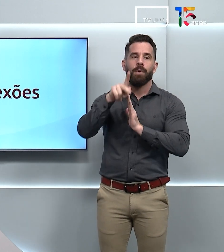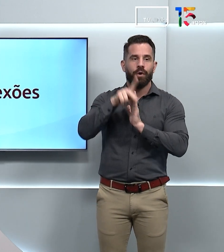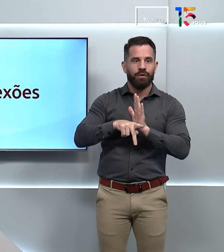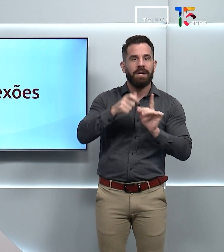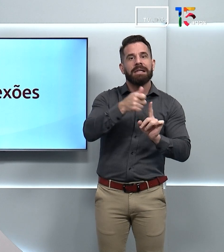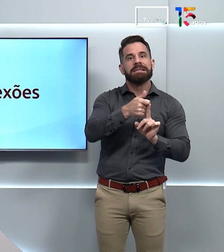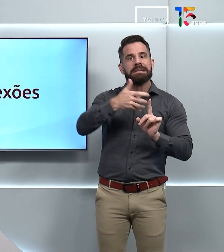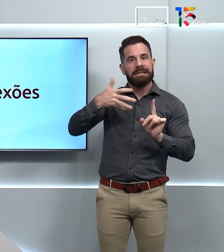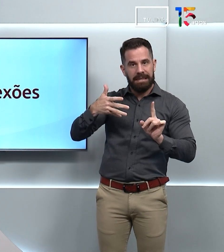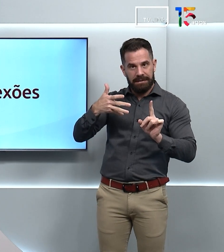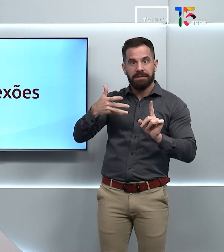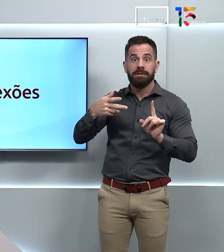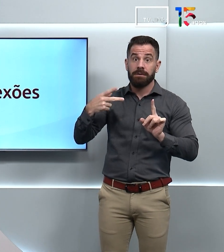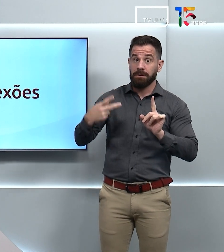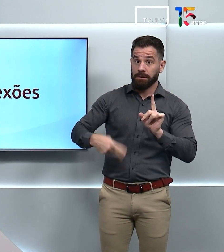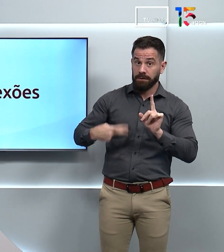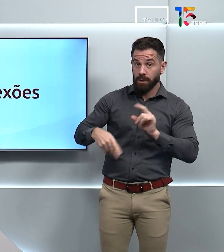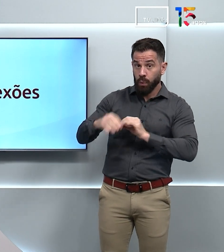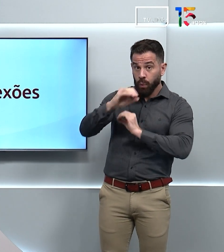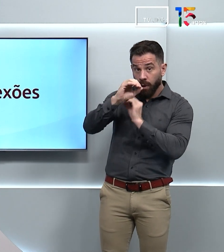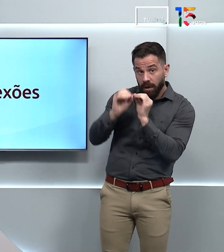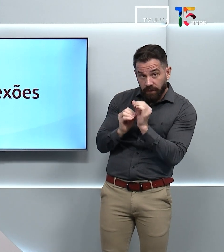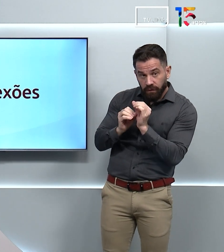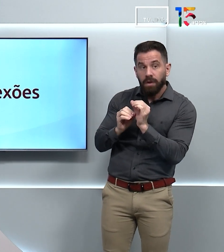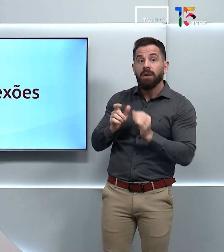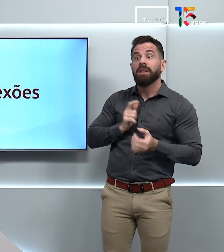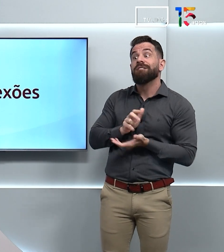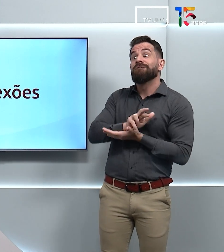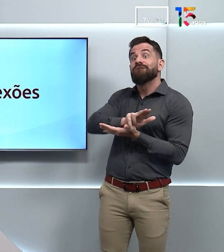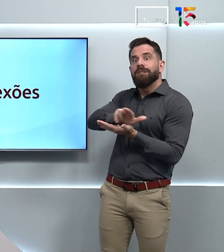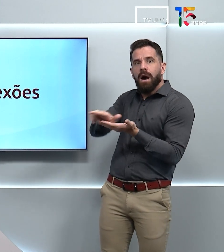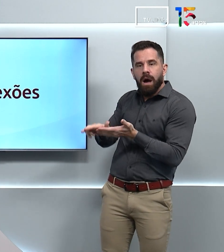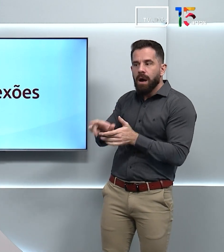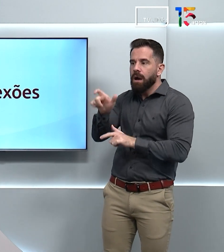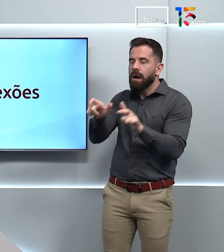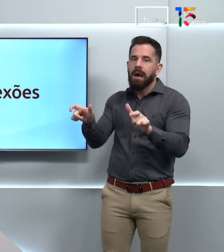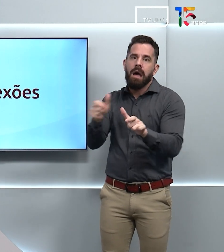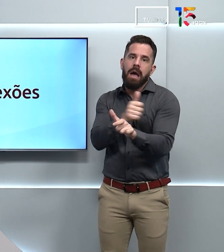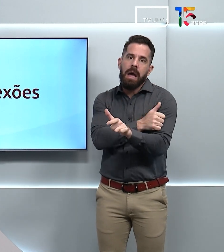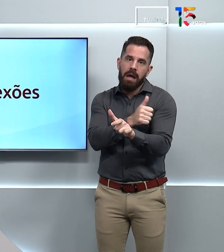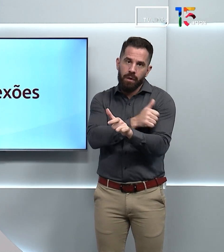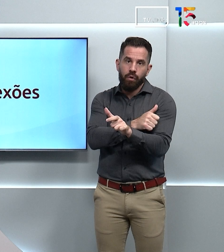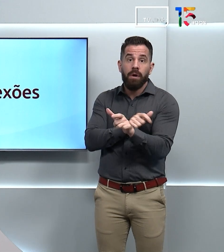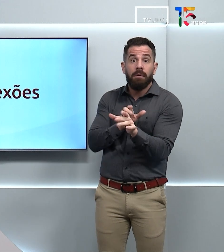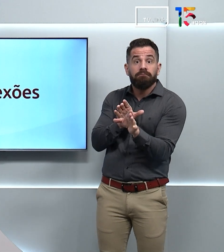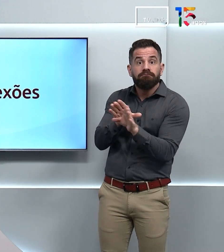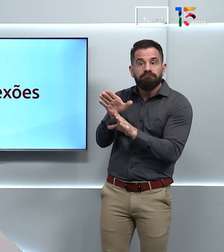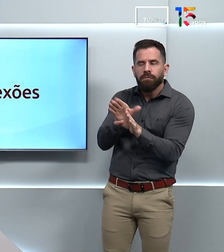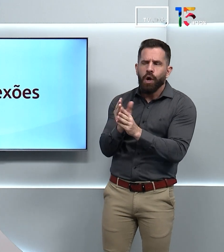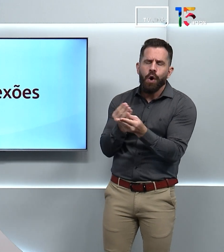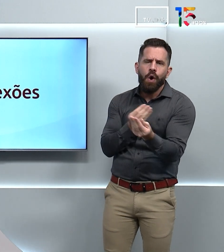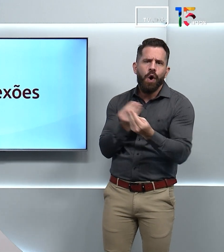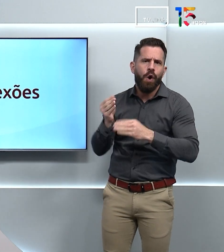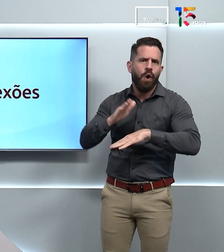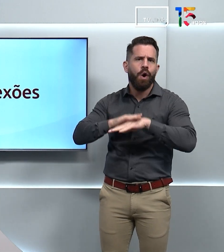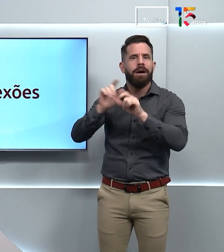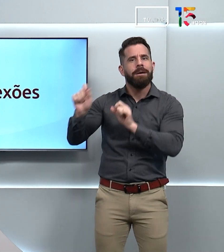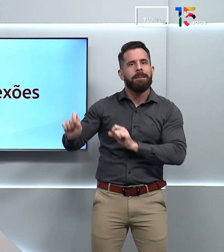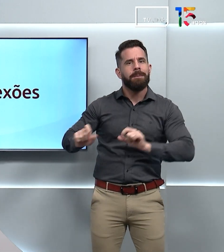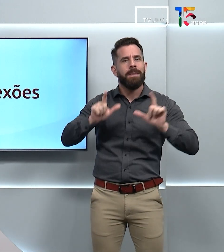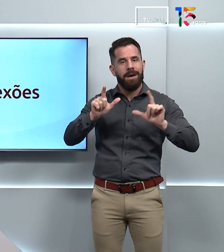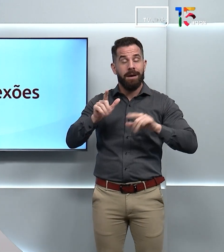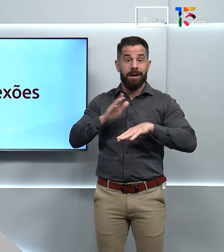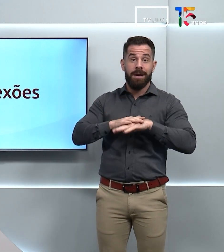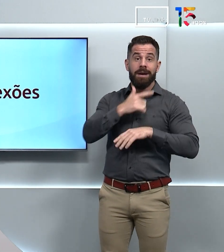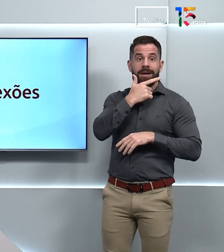de Goiás e que conta com vários estudantes, vários alunos que são orientados a fazer esses vídeos e transmissões pela